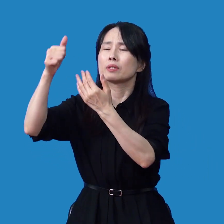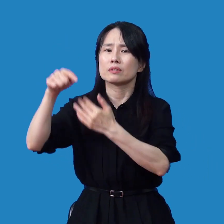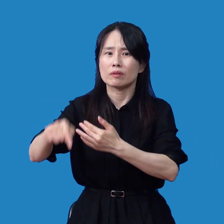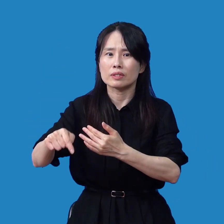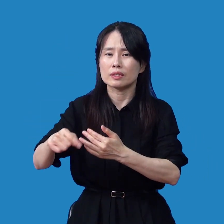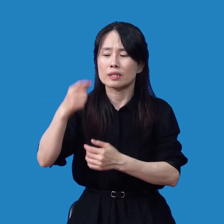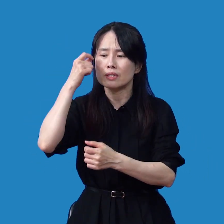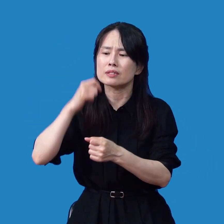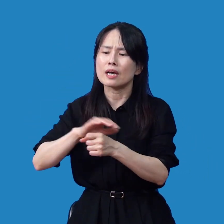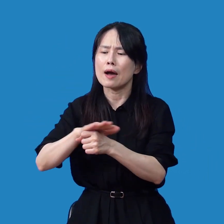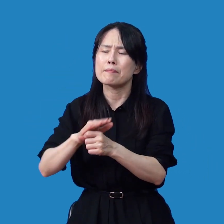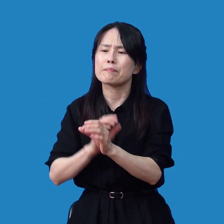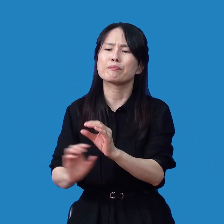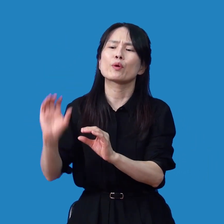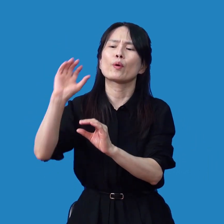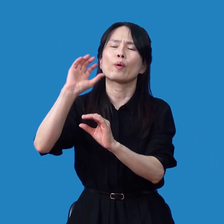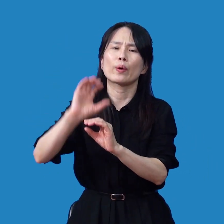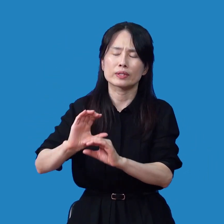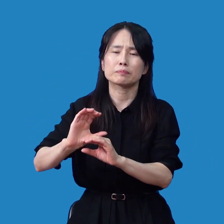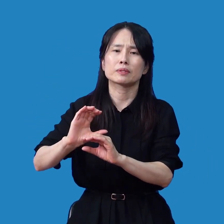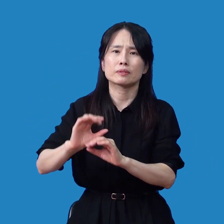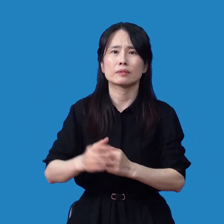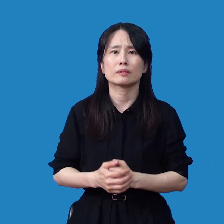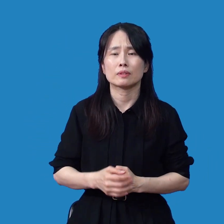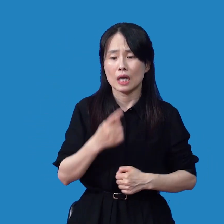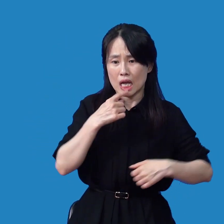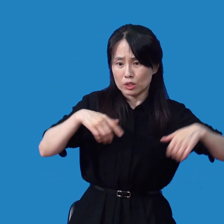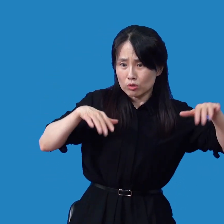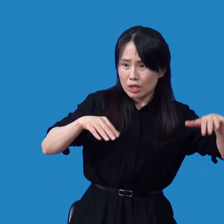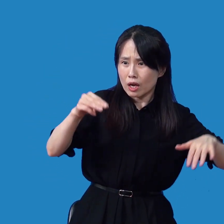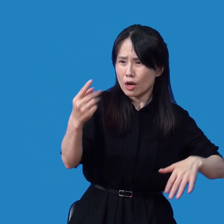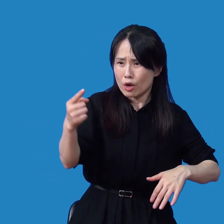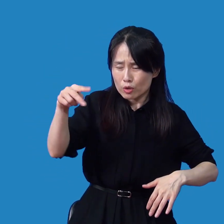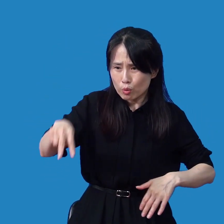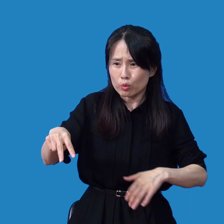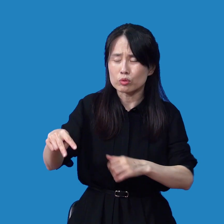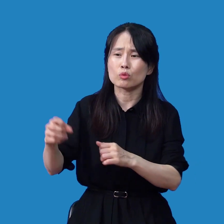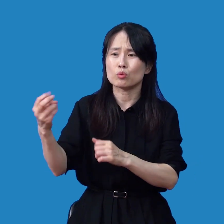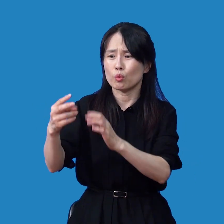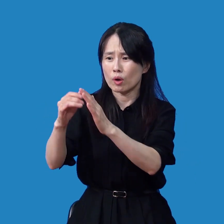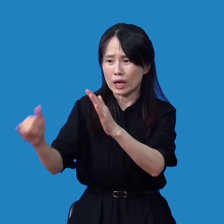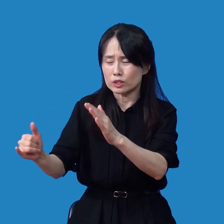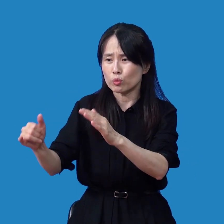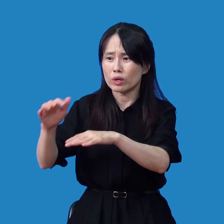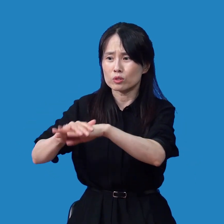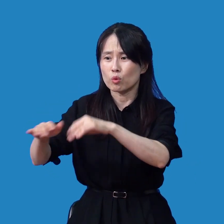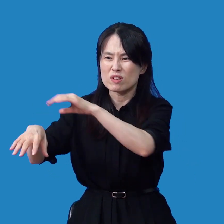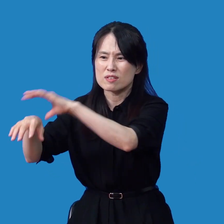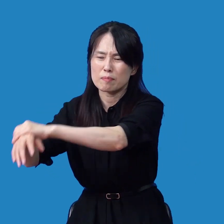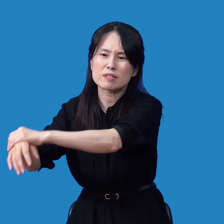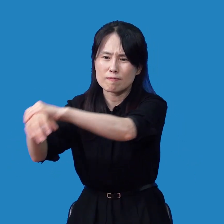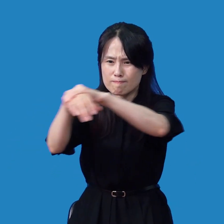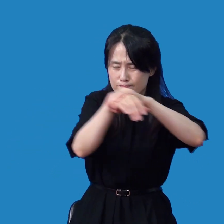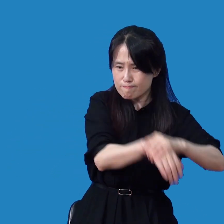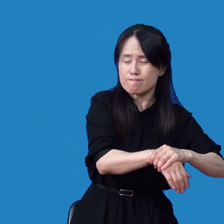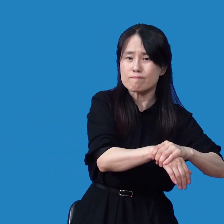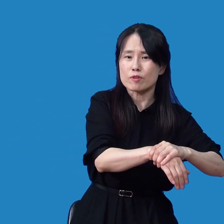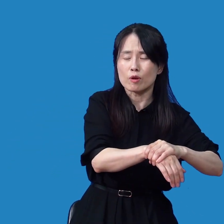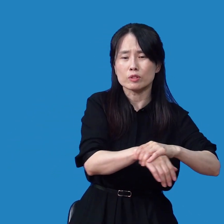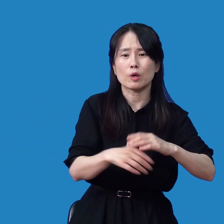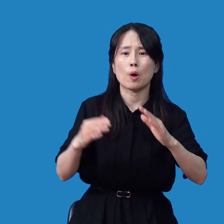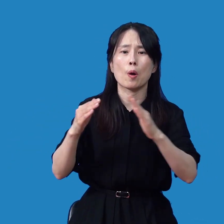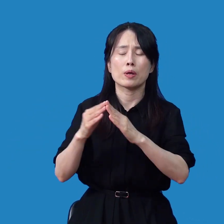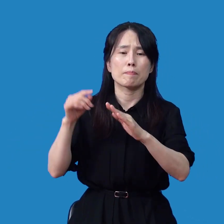자비를 더하심이었더라. 천사가 롯과 그 가족의 손을 잡아서 확 끌어서